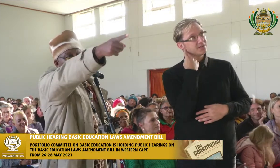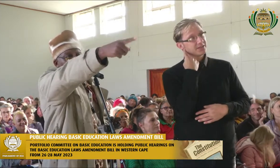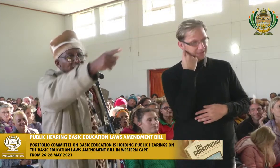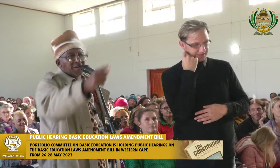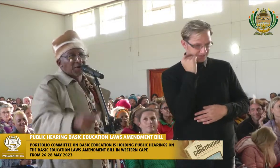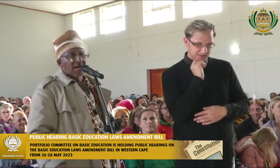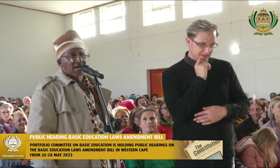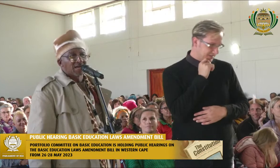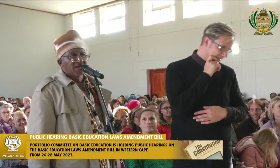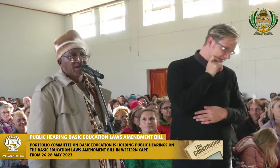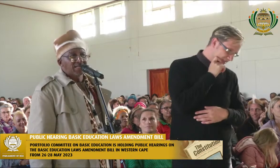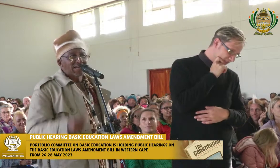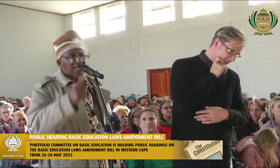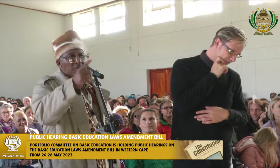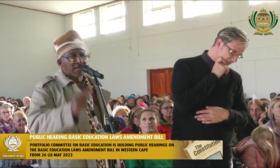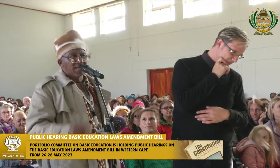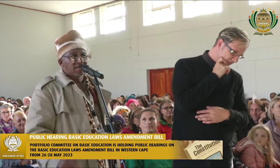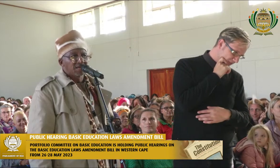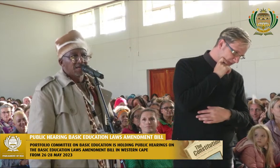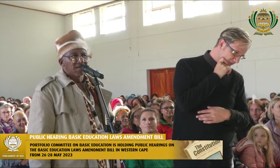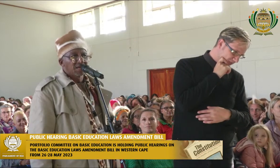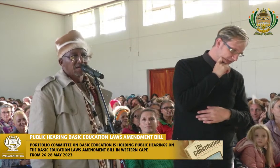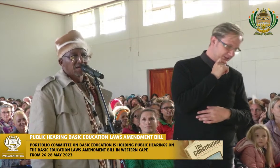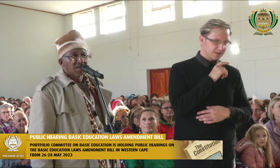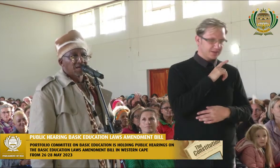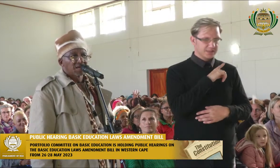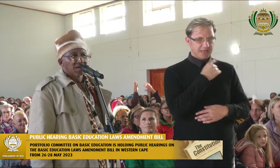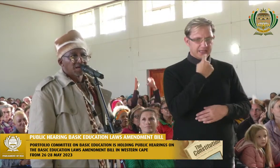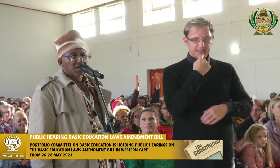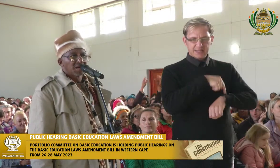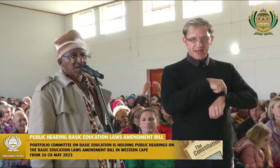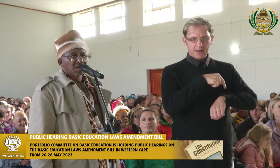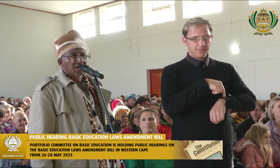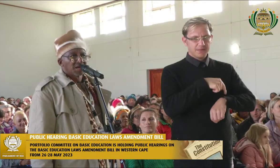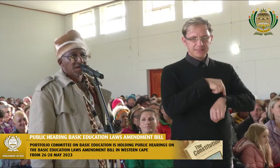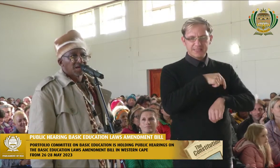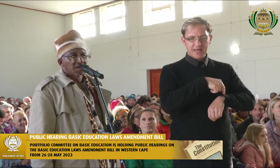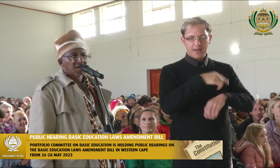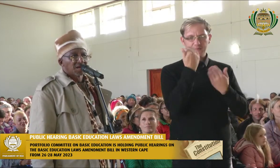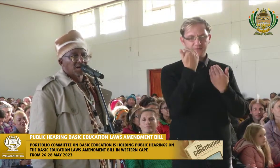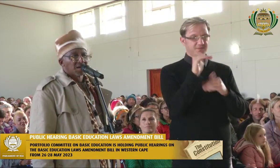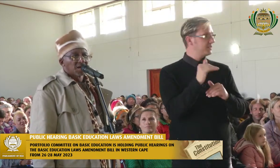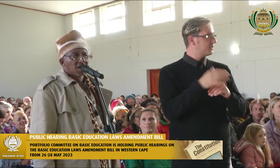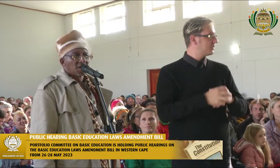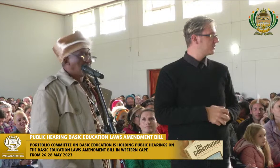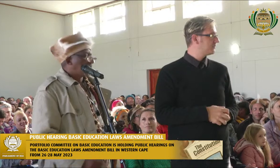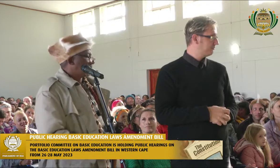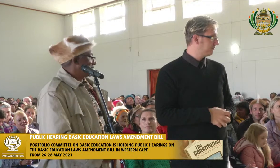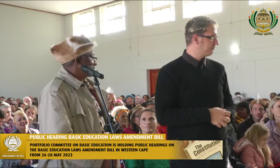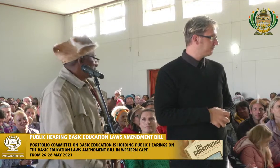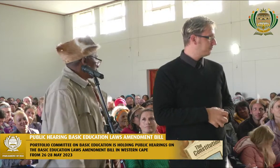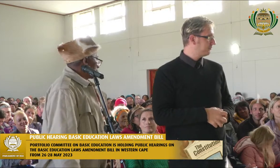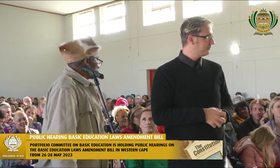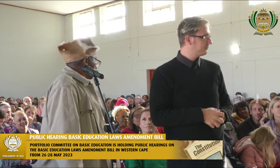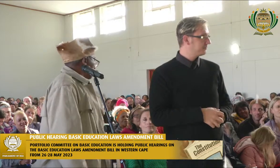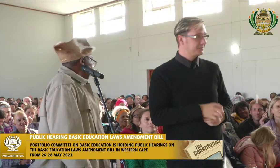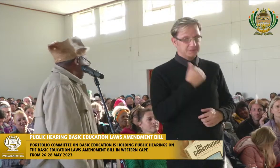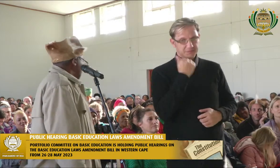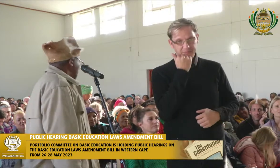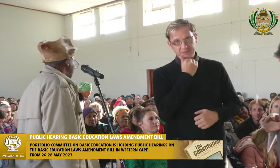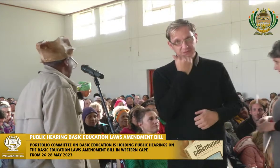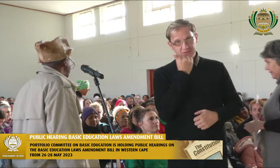that white man was paying your ear? Is it that why? Your time is up. That I'm so sorry.